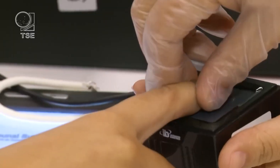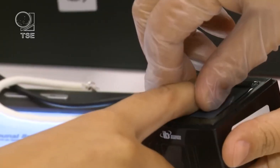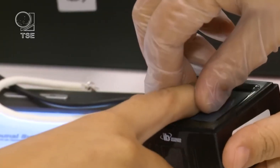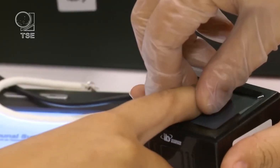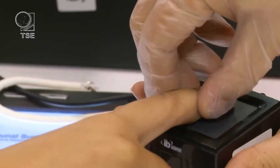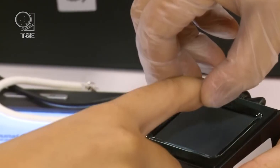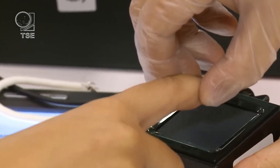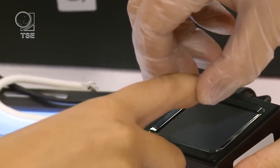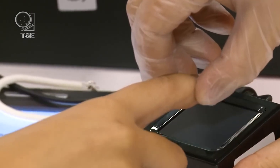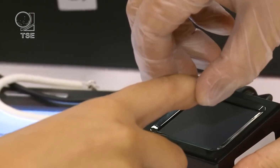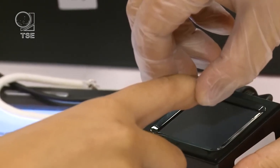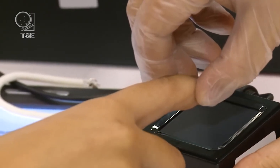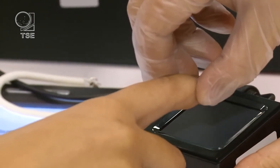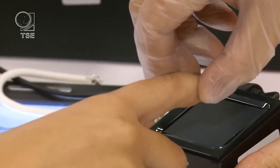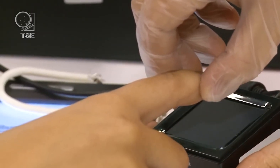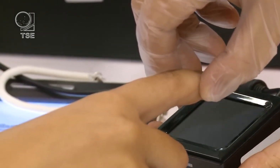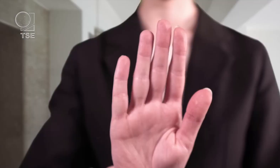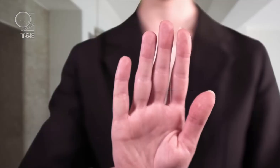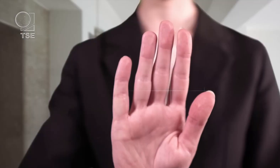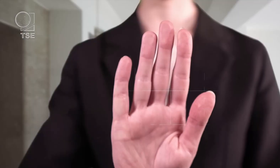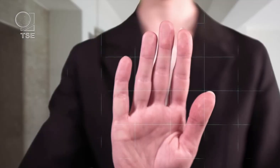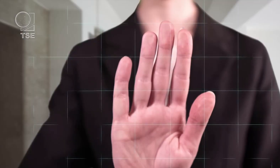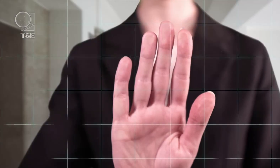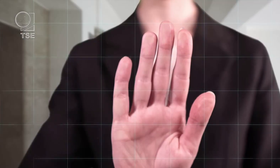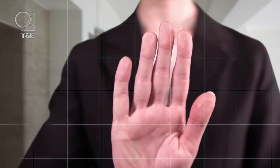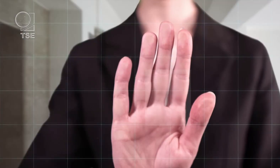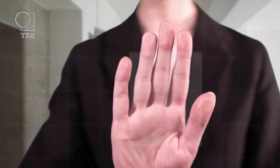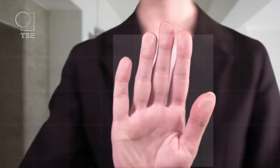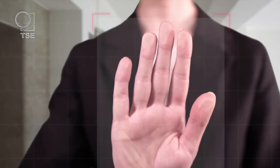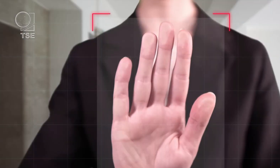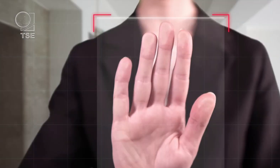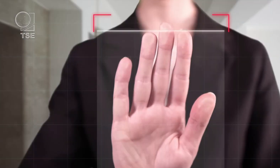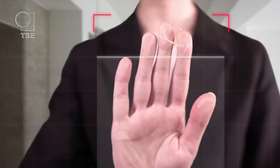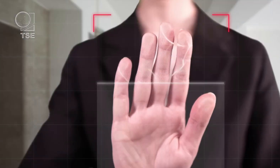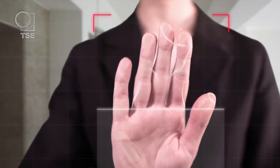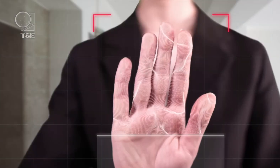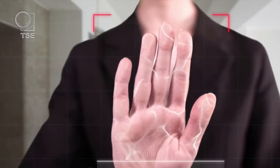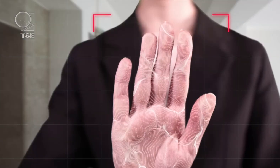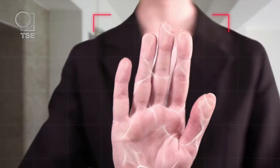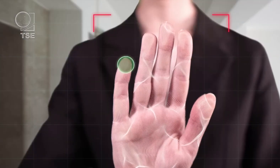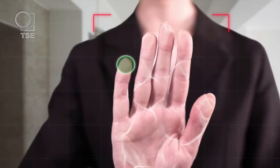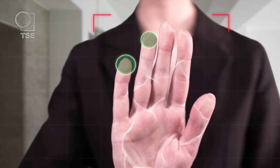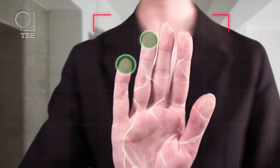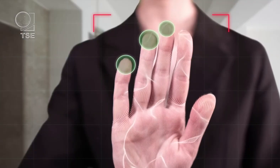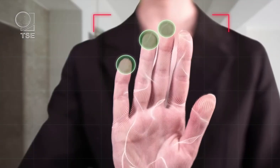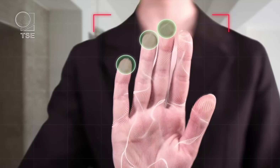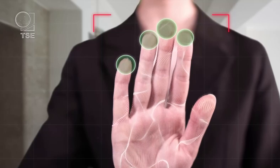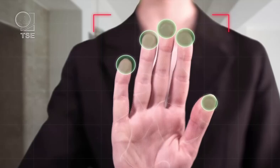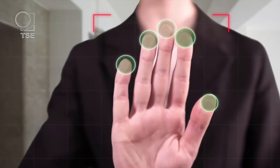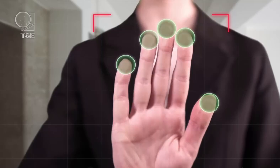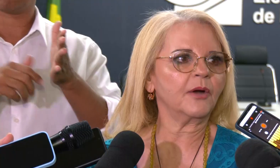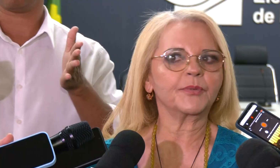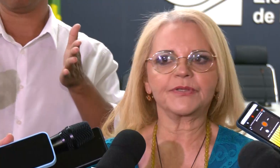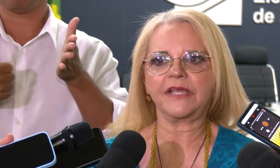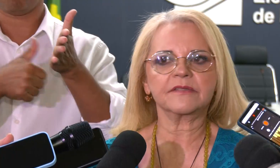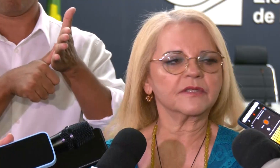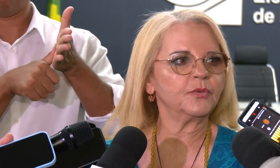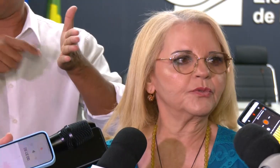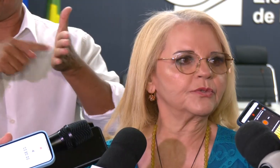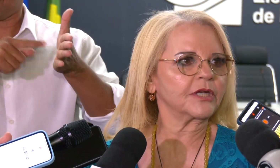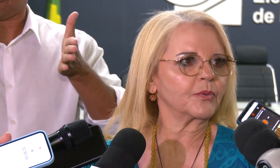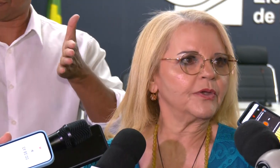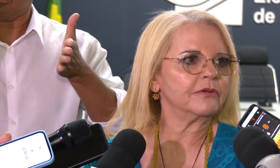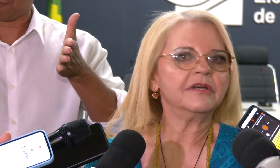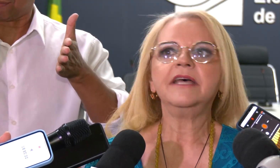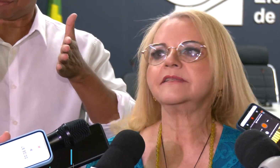pode ser feito em qualquer zona eleitoral dos 141 municípios do Estado e até o dia 8 de maio de 2024 que é um processo